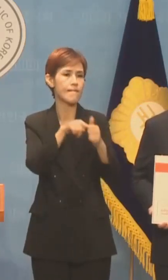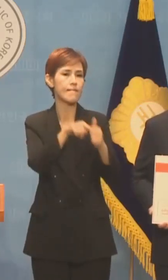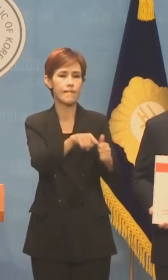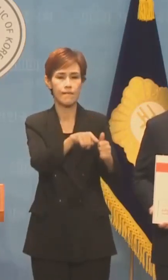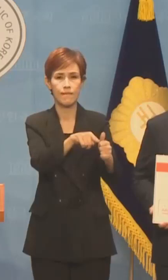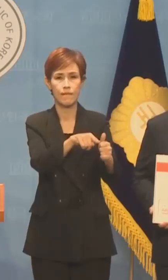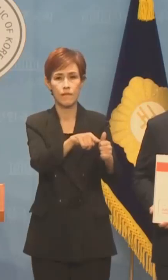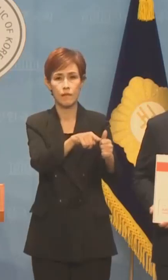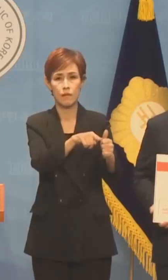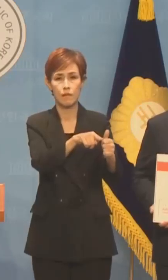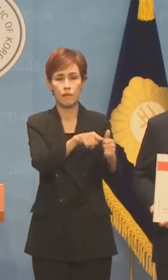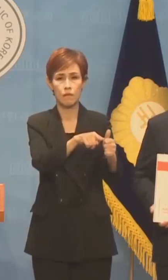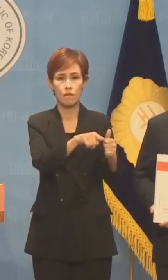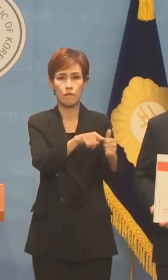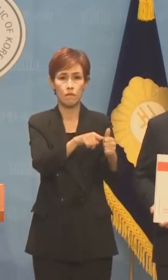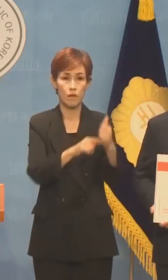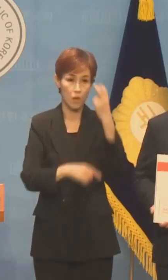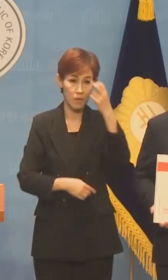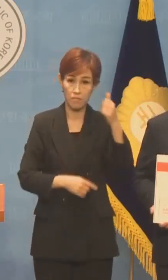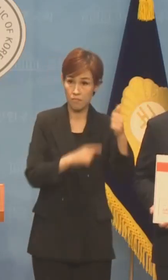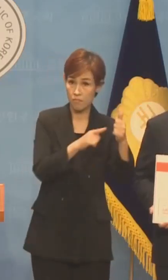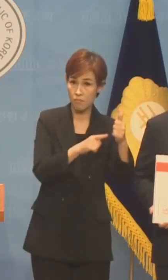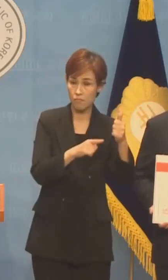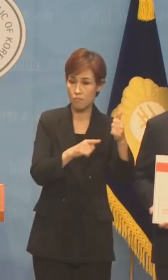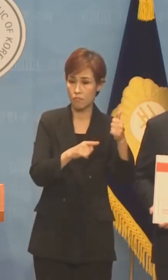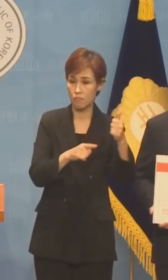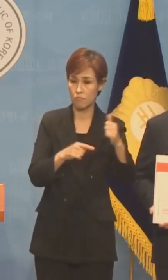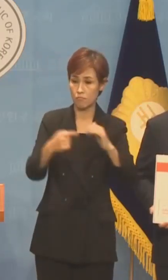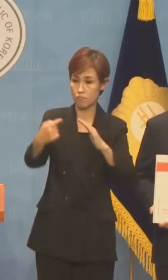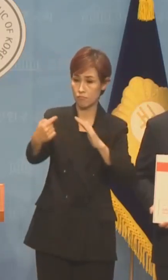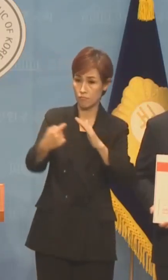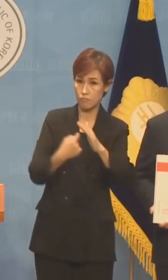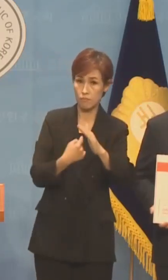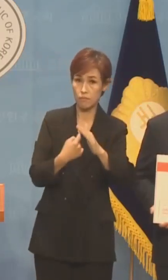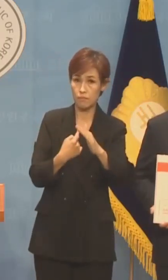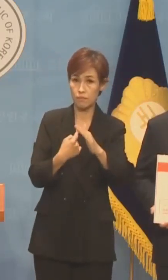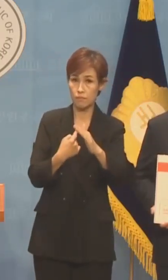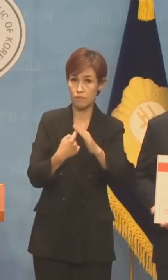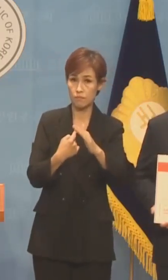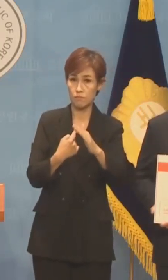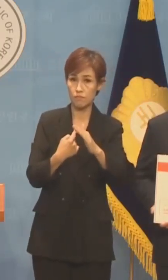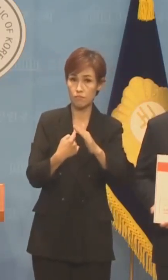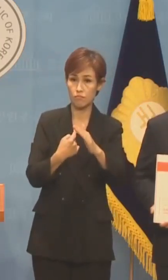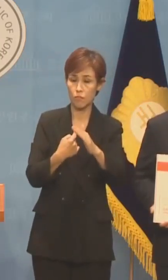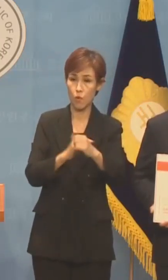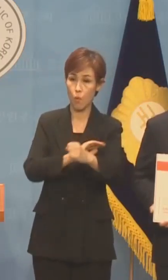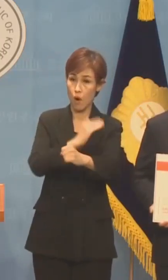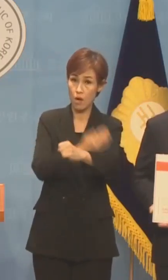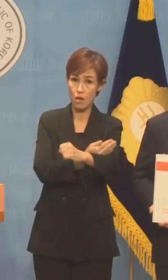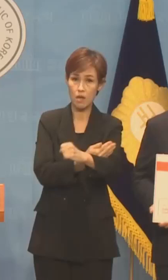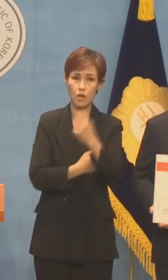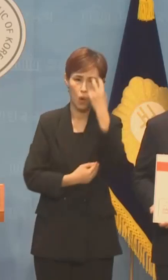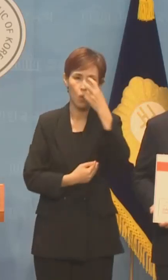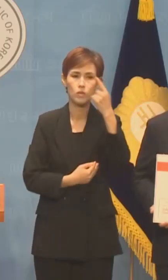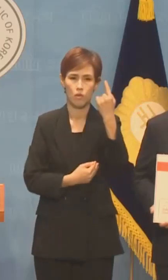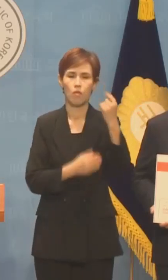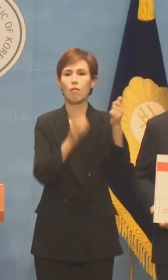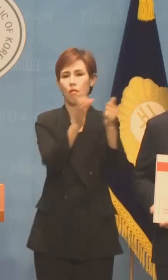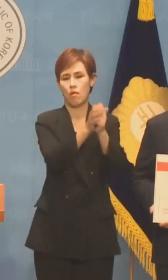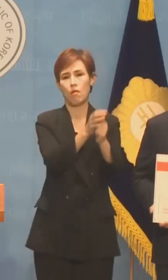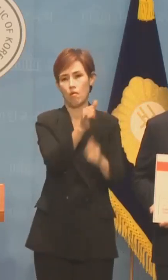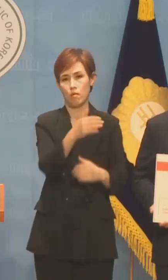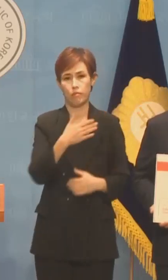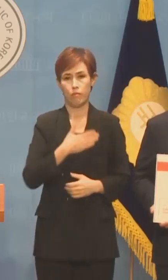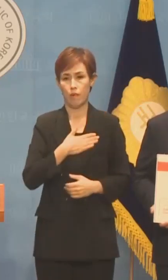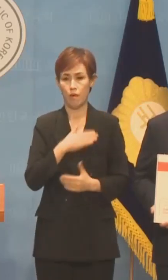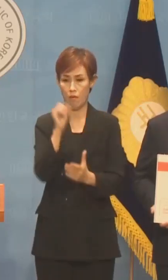강요합니다. 이에 경비단장은 출입 통제 권한은 경호처에 있다며